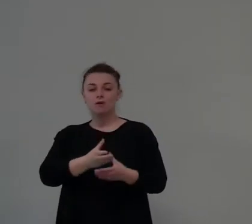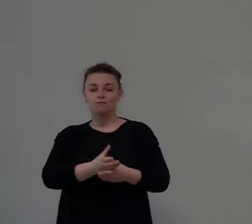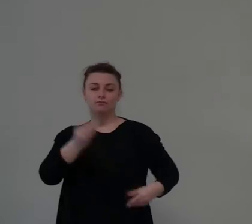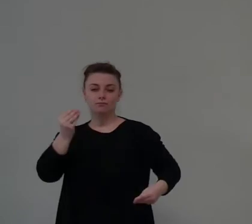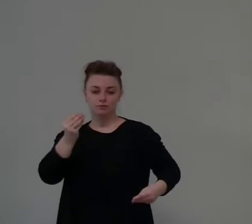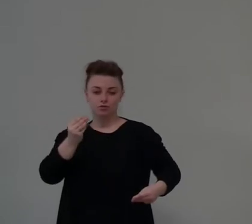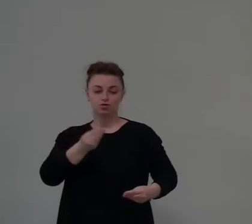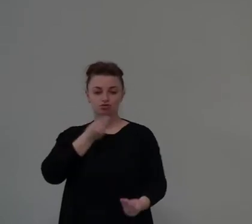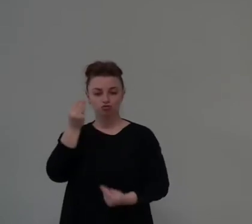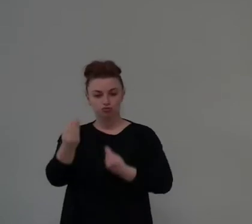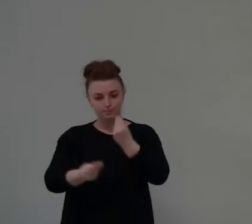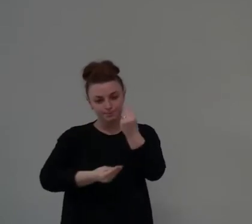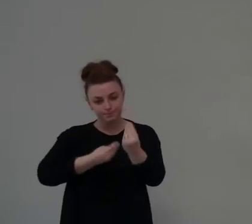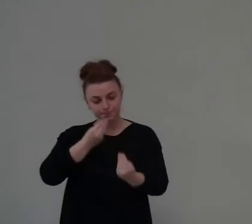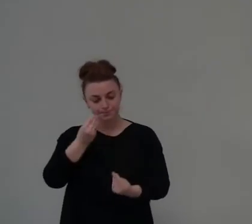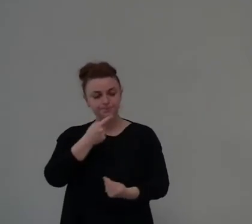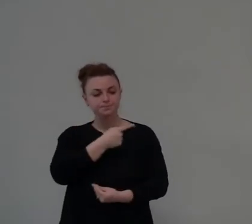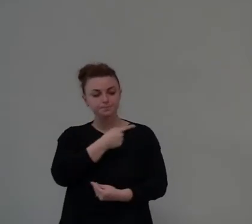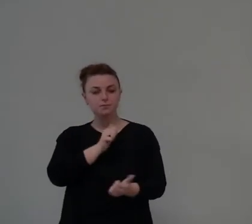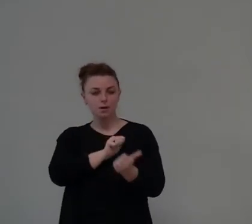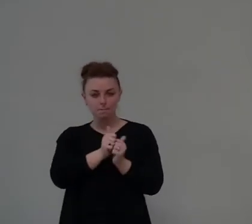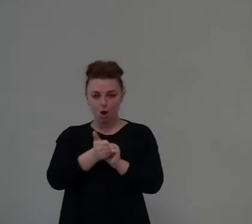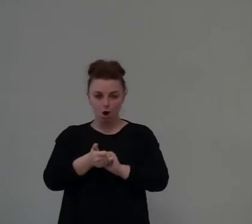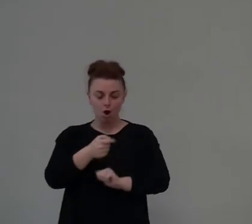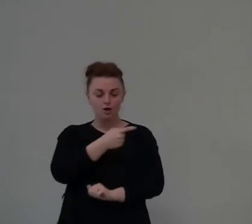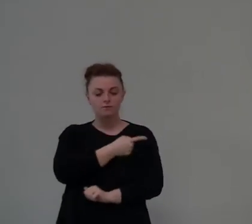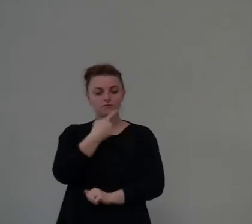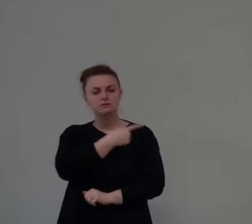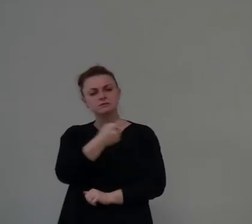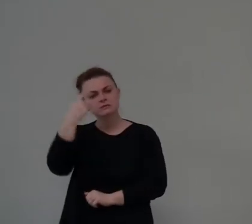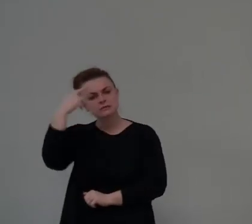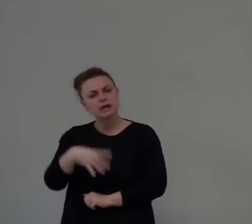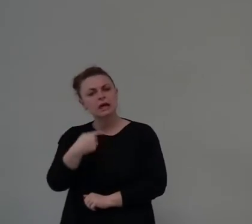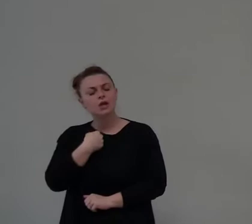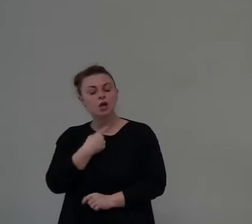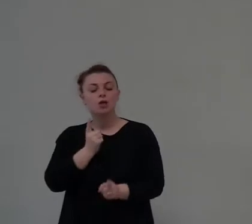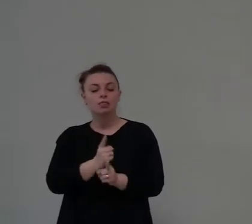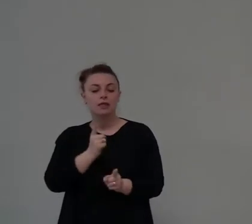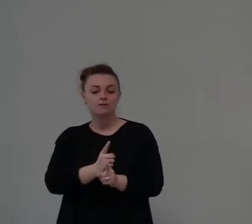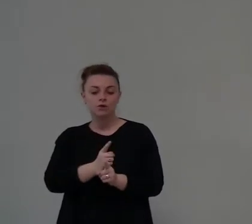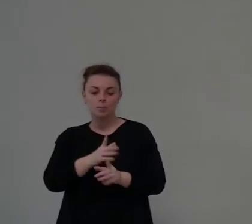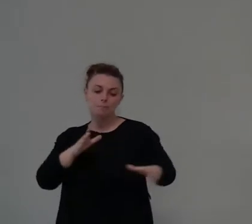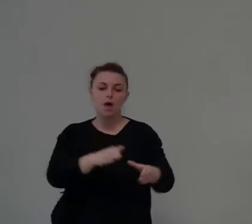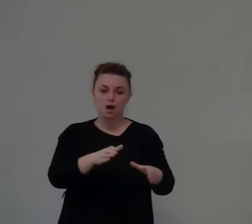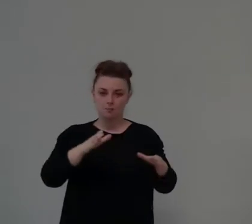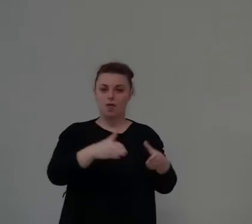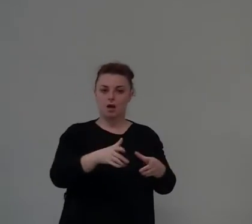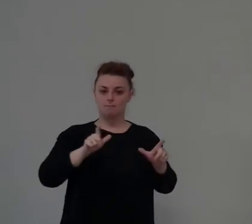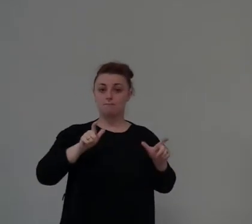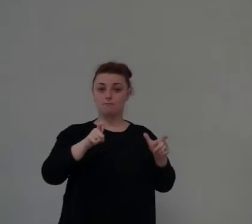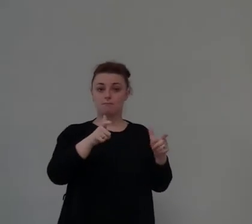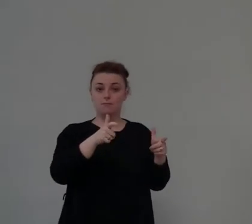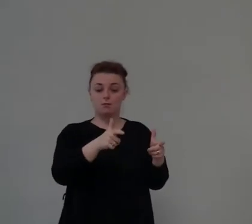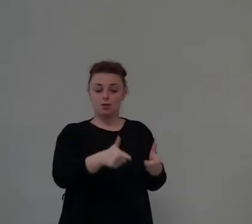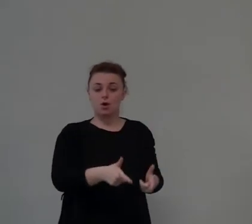in allenamento io devo provare a placcare le persone, e è un movimento che devo ripetere perché è un qualche cosa a cui